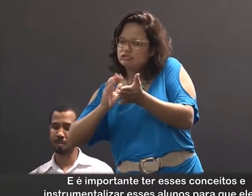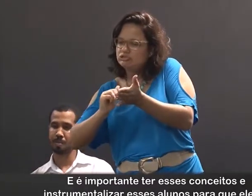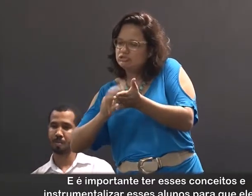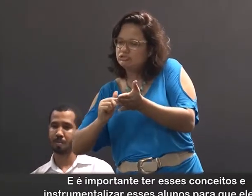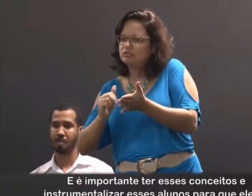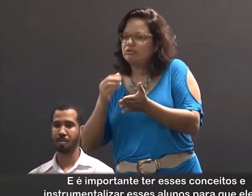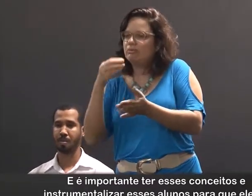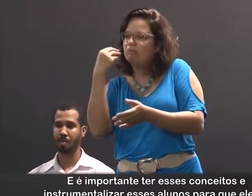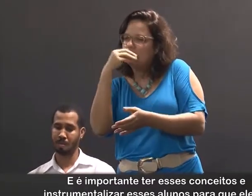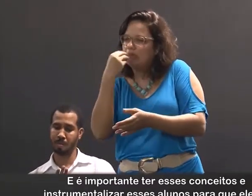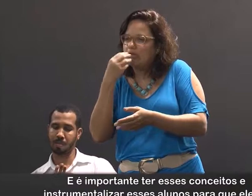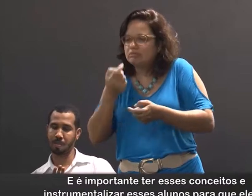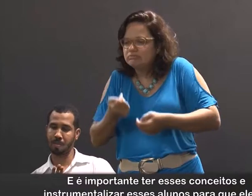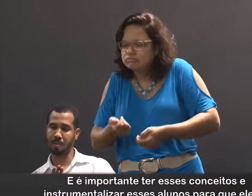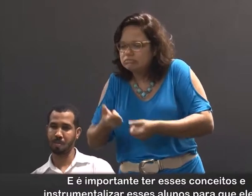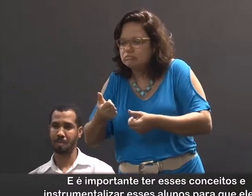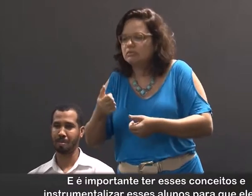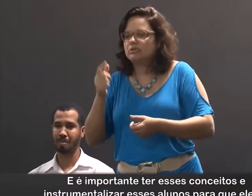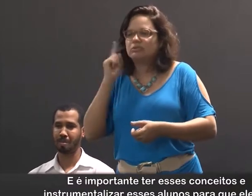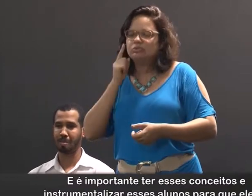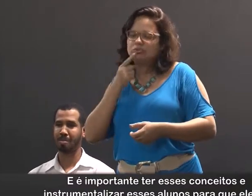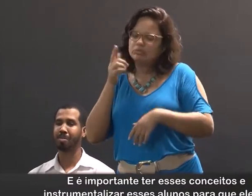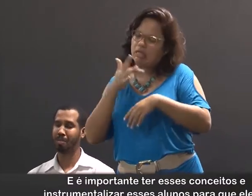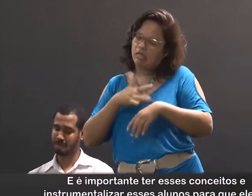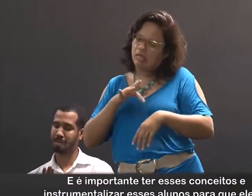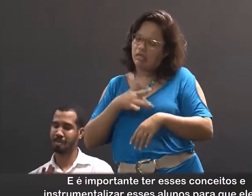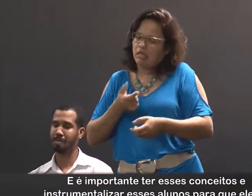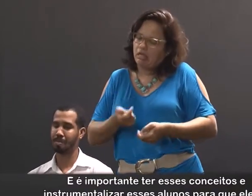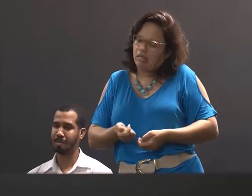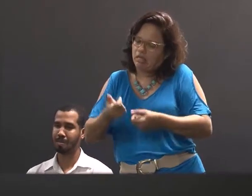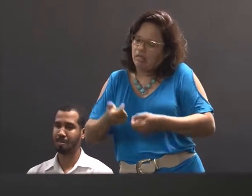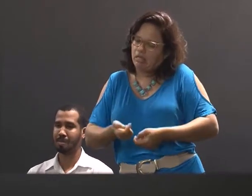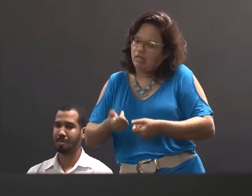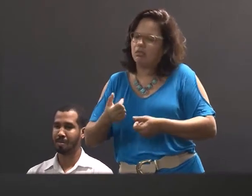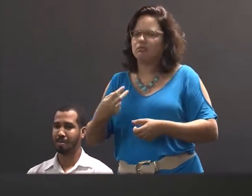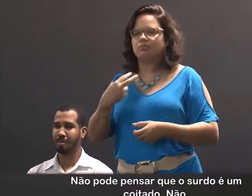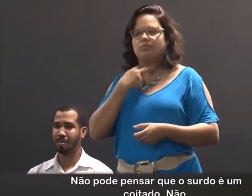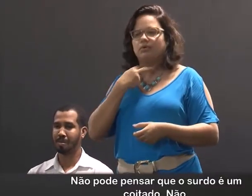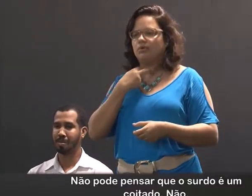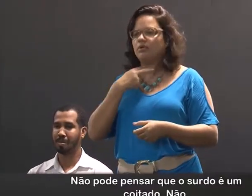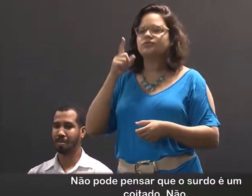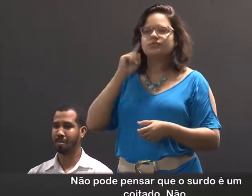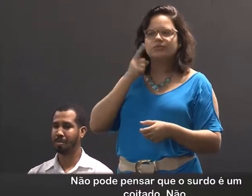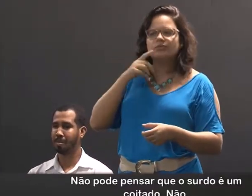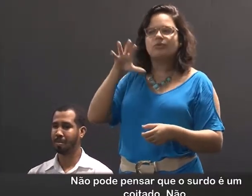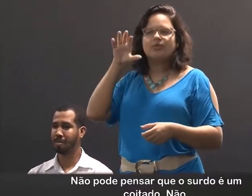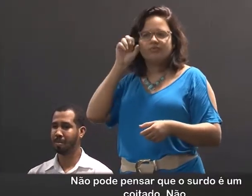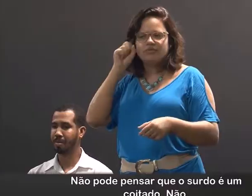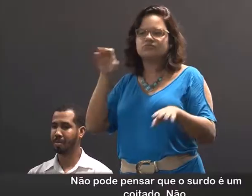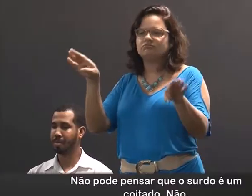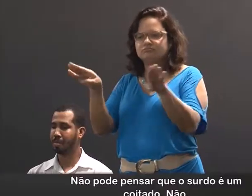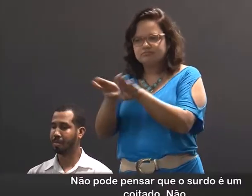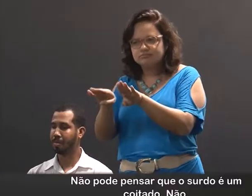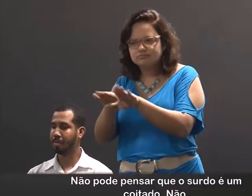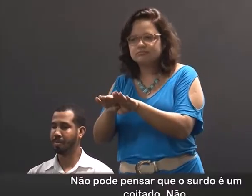e instrumentalizar esses alunos para que eles... Não pode pensar que o surdo é um